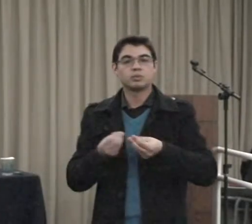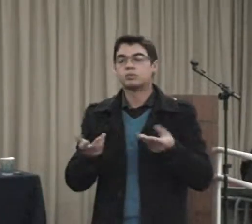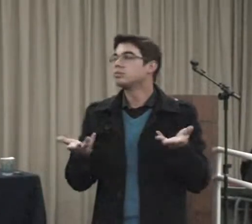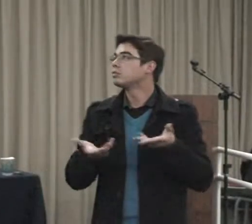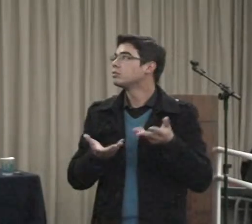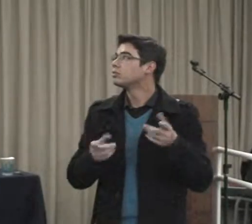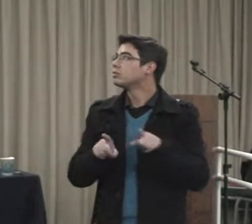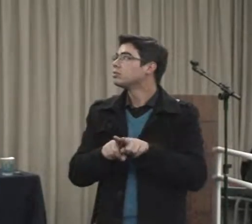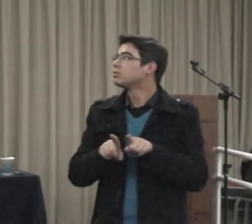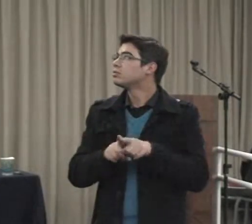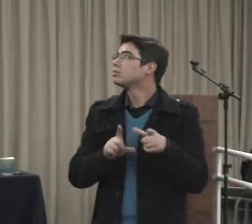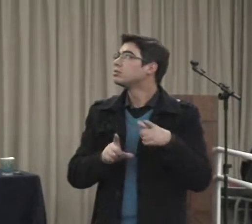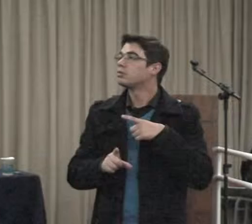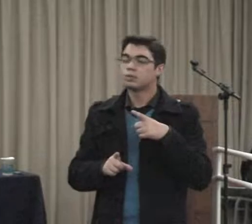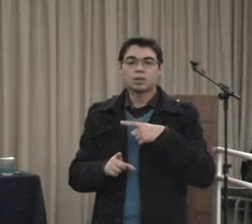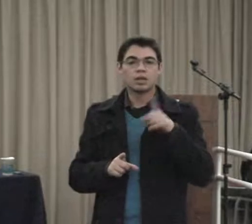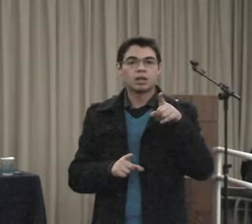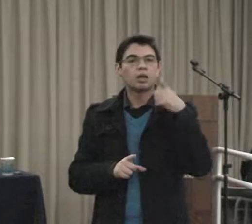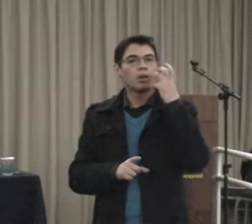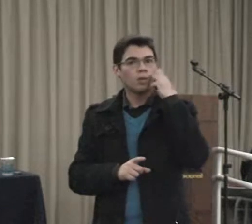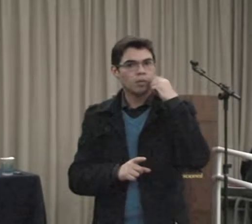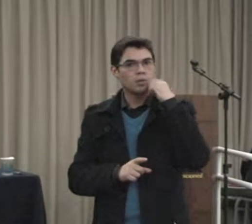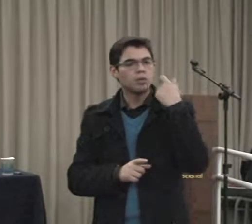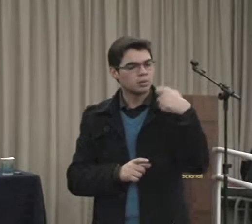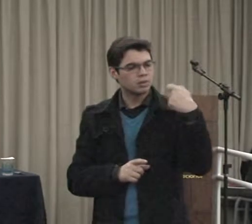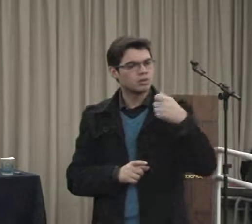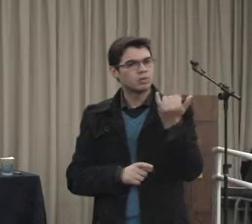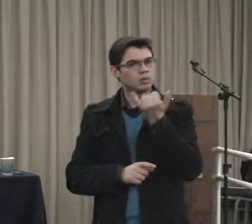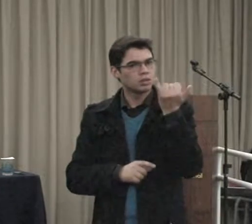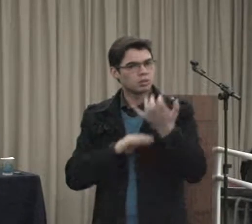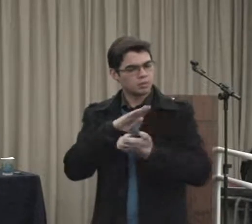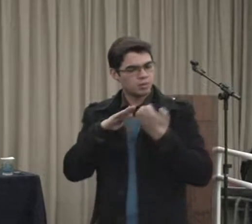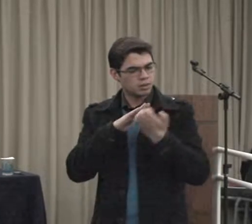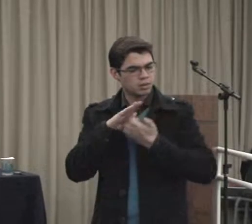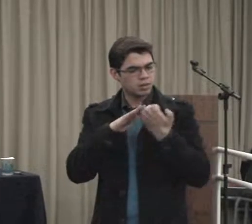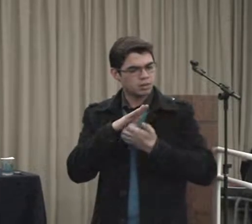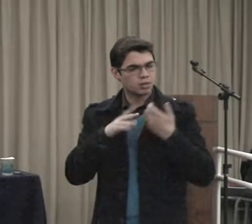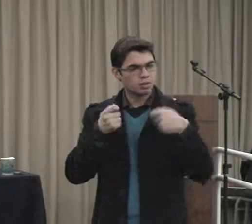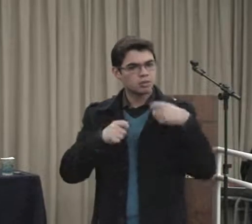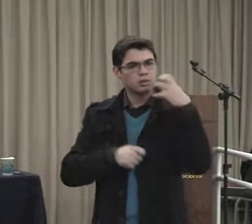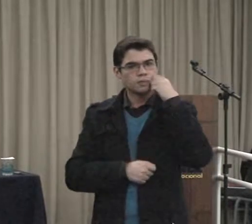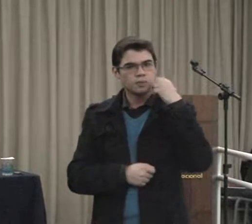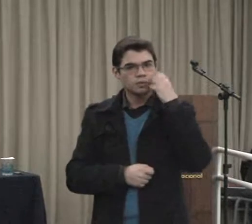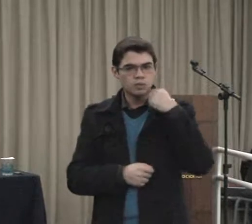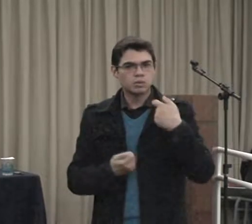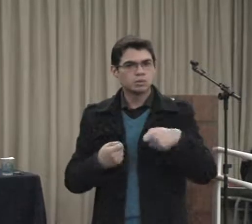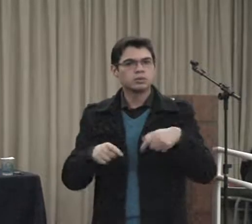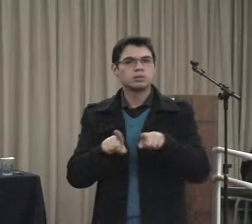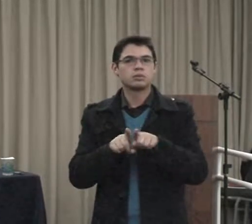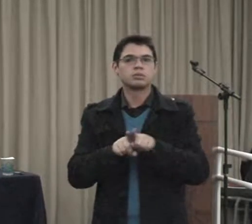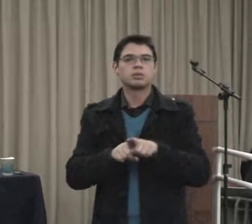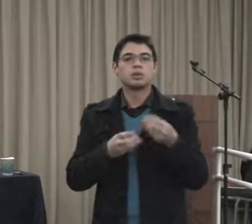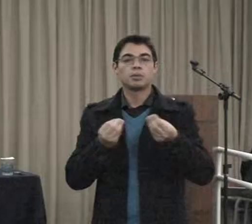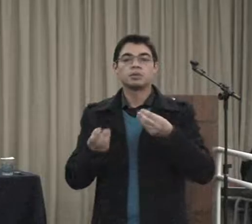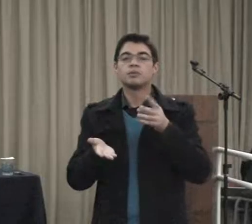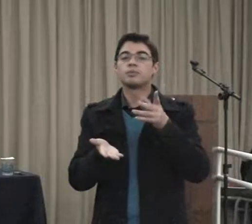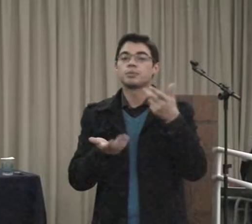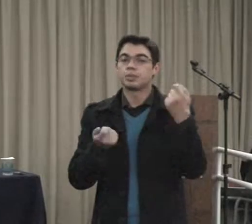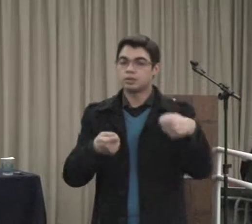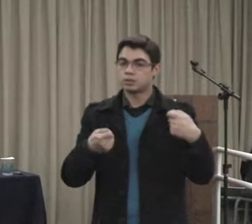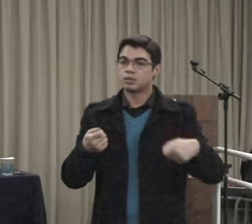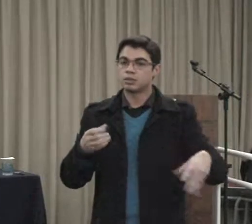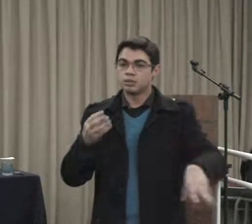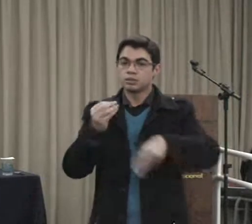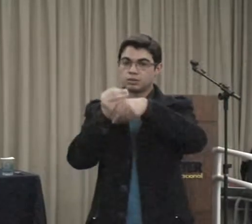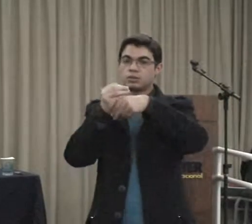por prosperidade financeira, sim, precisa ter lucro. Empresa existe para ter lucro. Mas ela fala também de